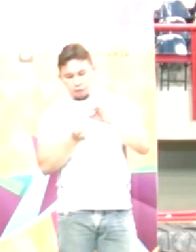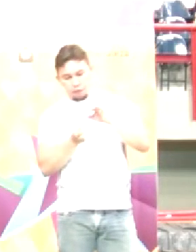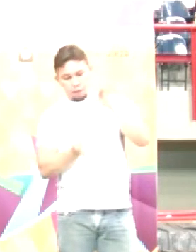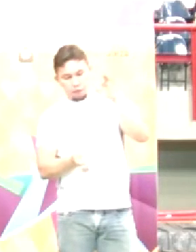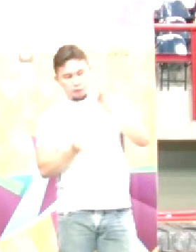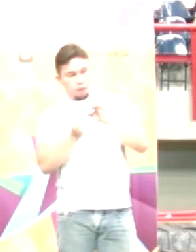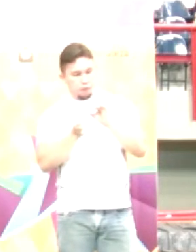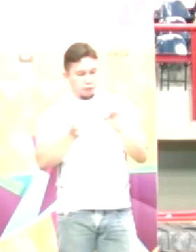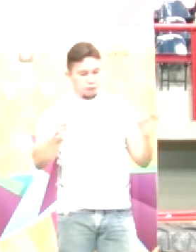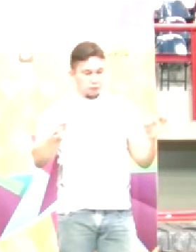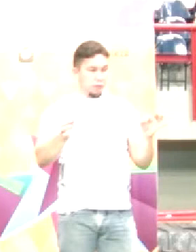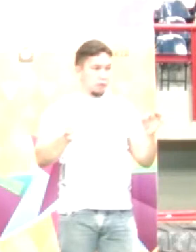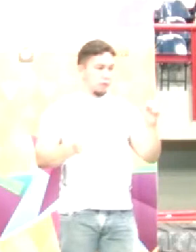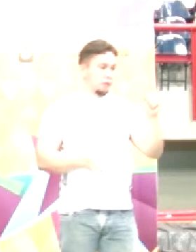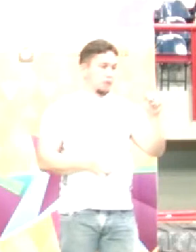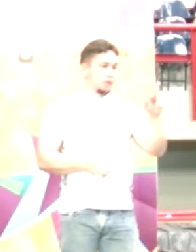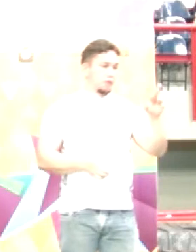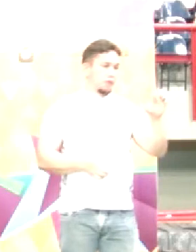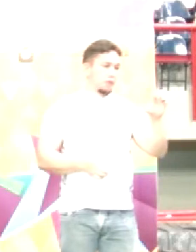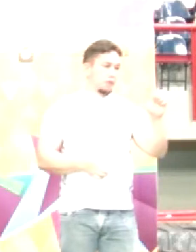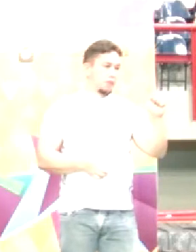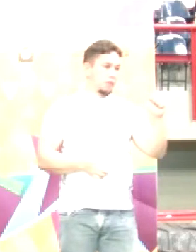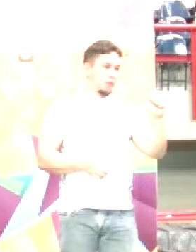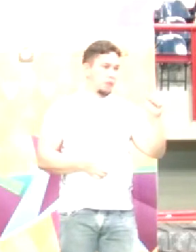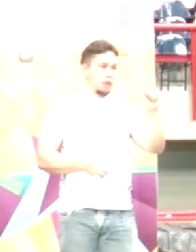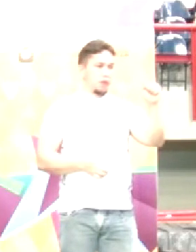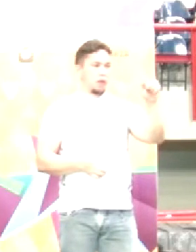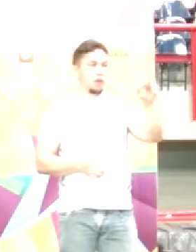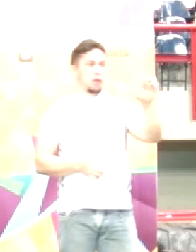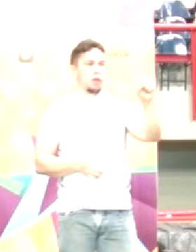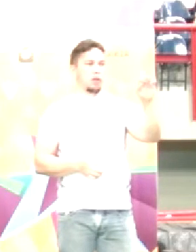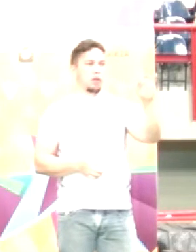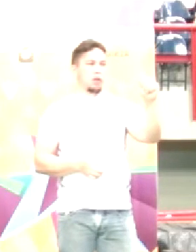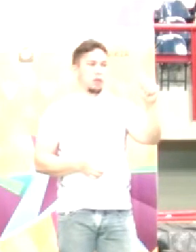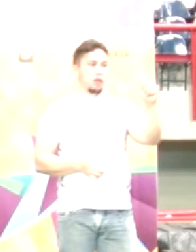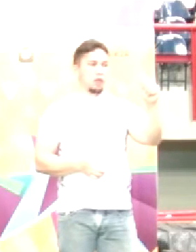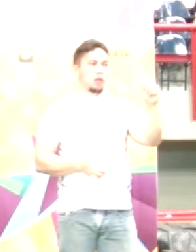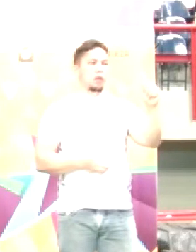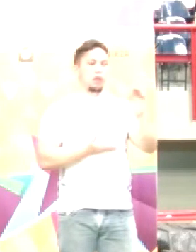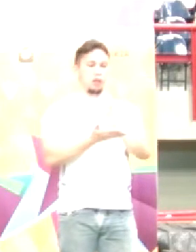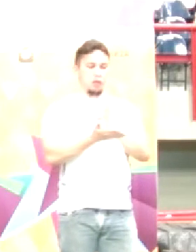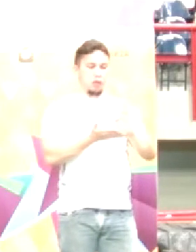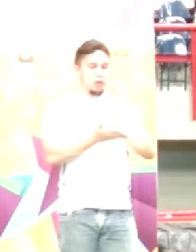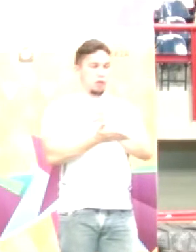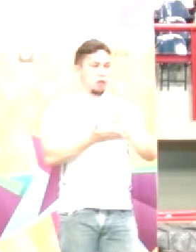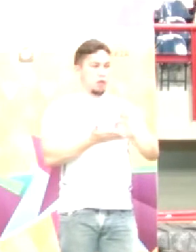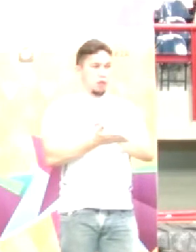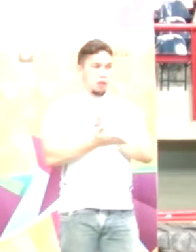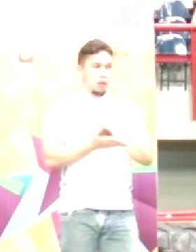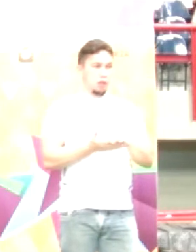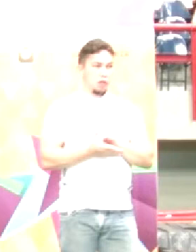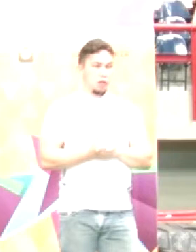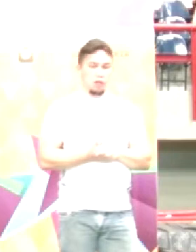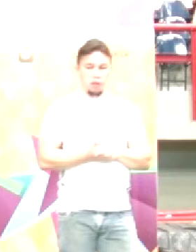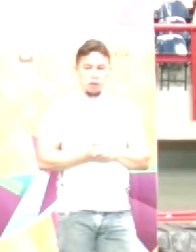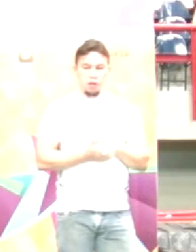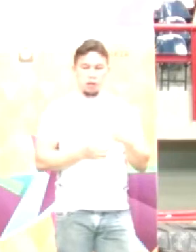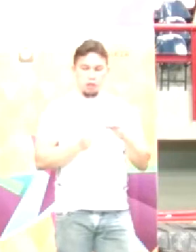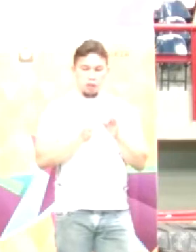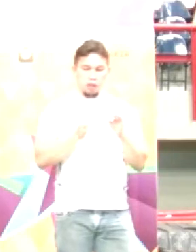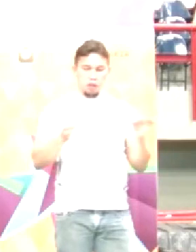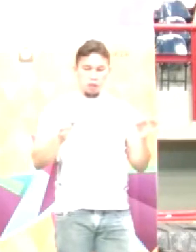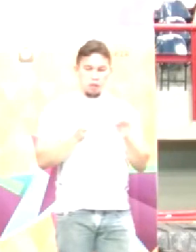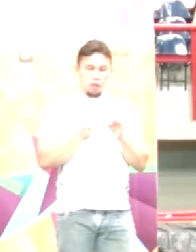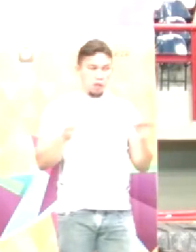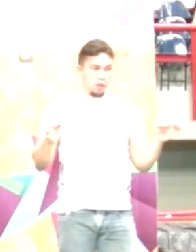O que é que significa aresta da base? O que é? A aresta da base é o que? É o lado da base.